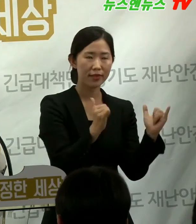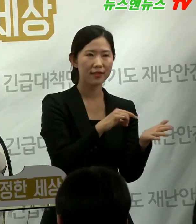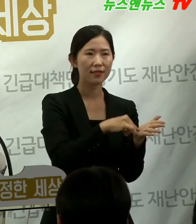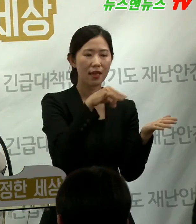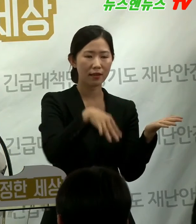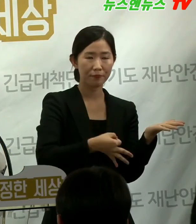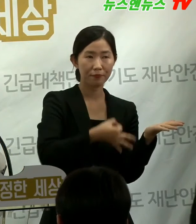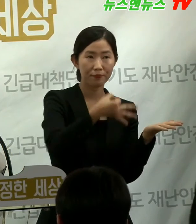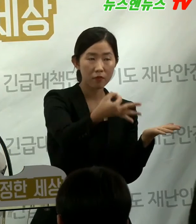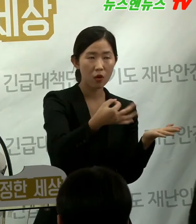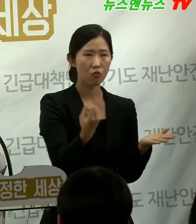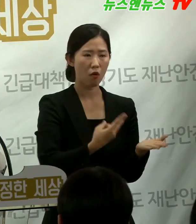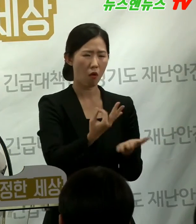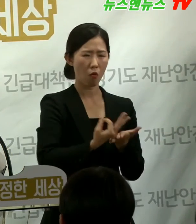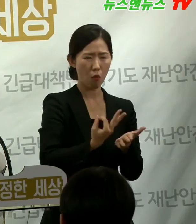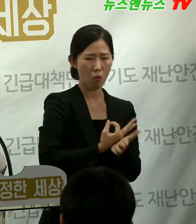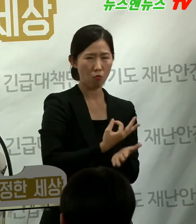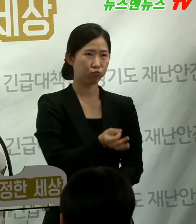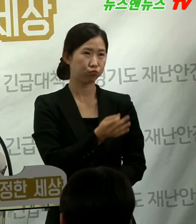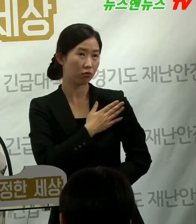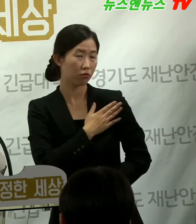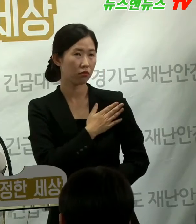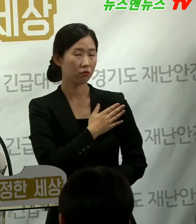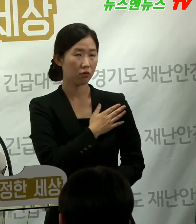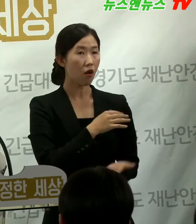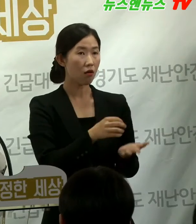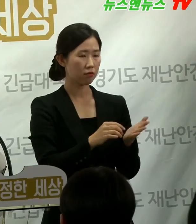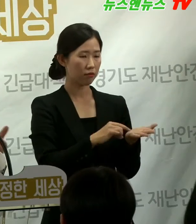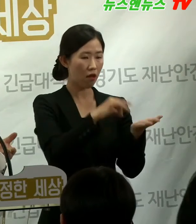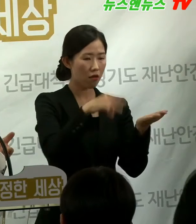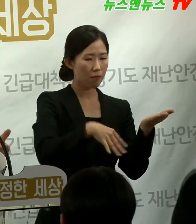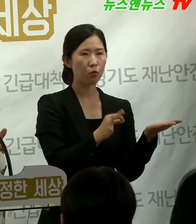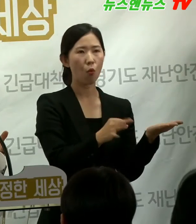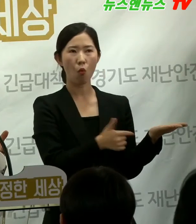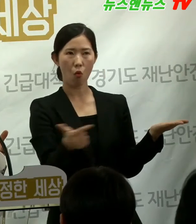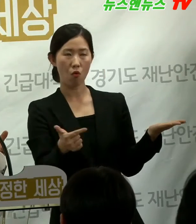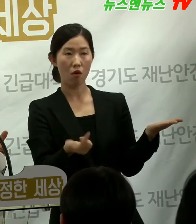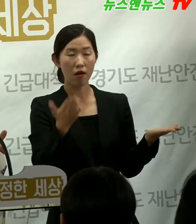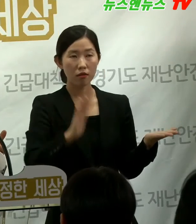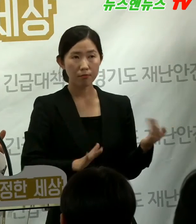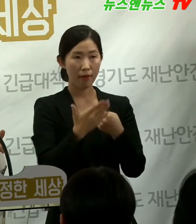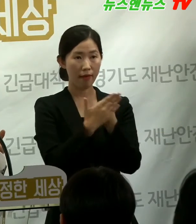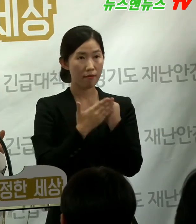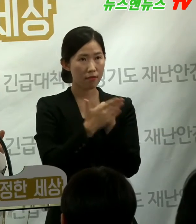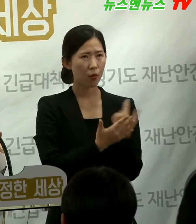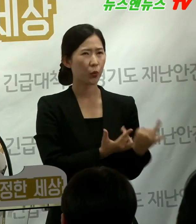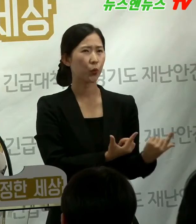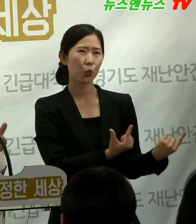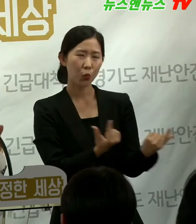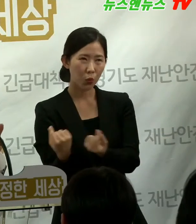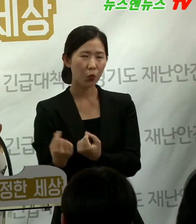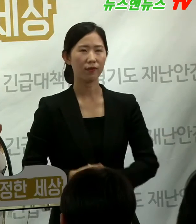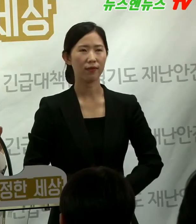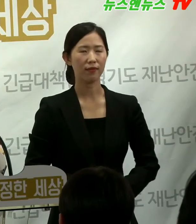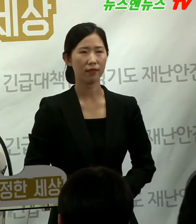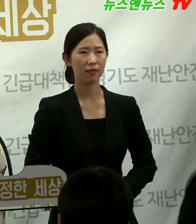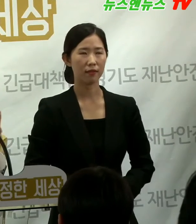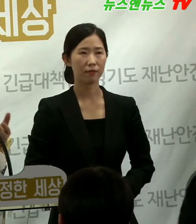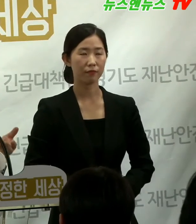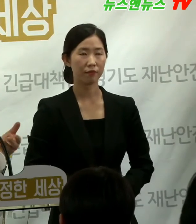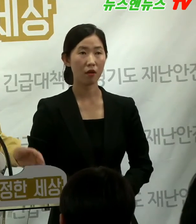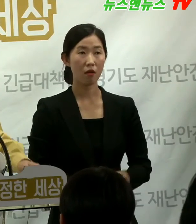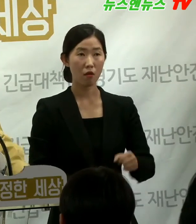고소득자, 고자산가들이 많이 냅니다. 많이 내고도 똑같이 혜택을 보죠, 기본적으로. 어디에다 다리를 놓으면 그